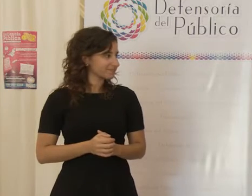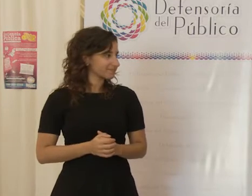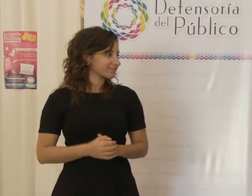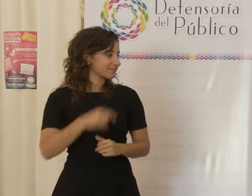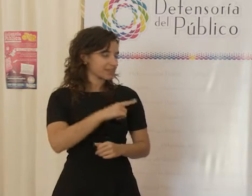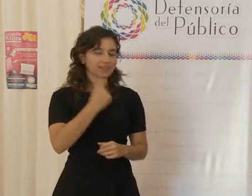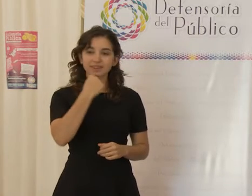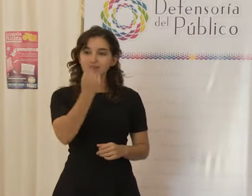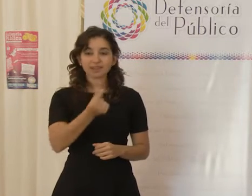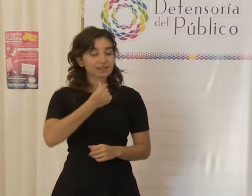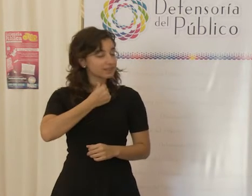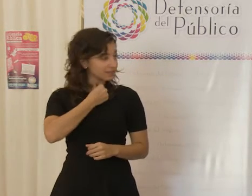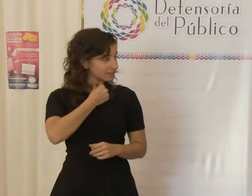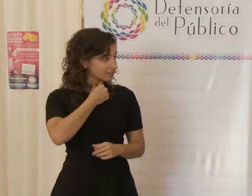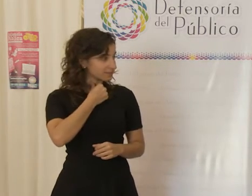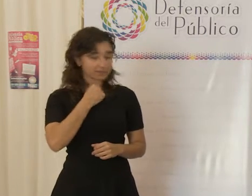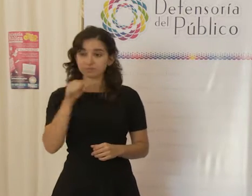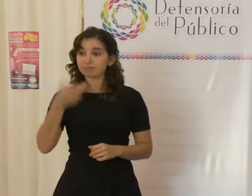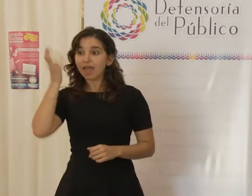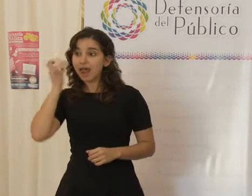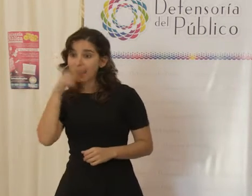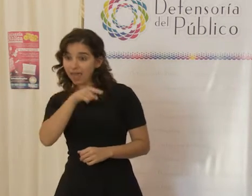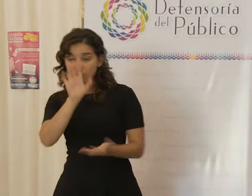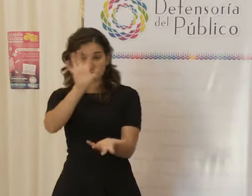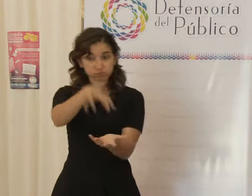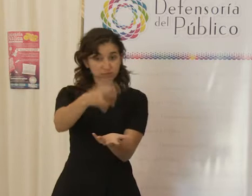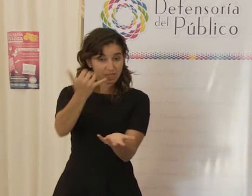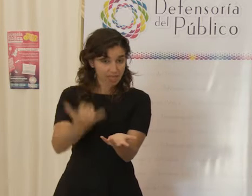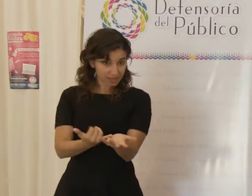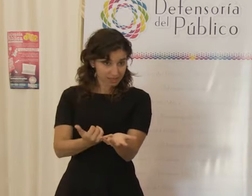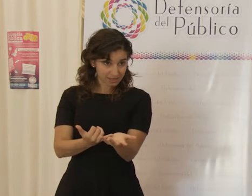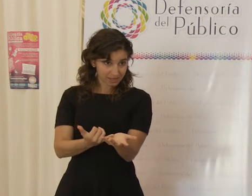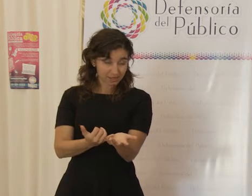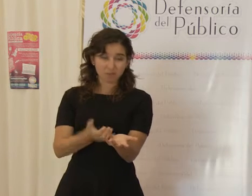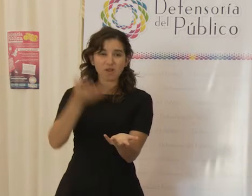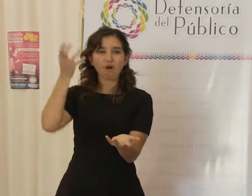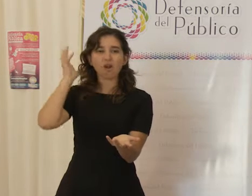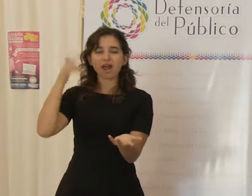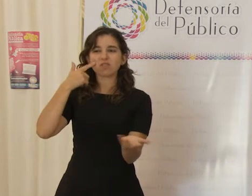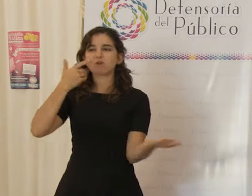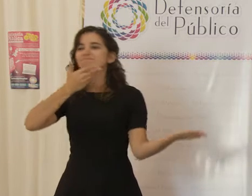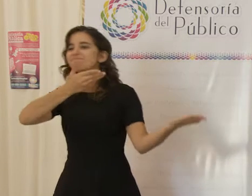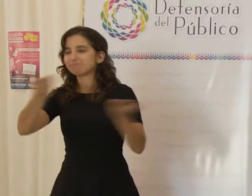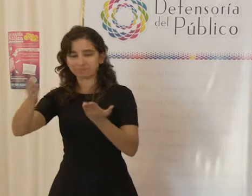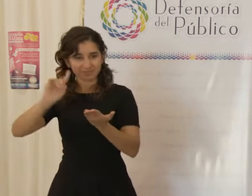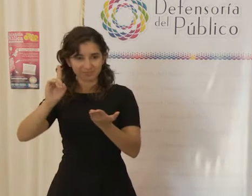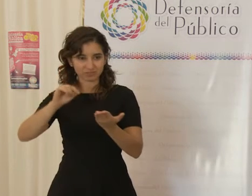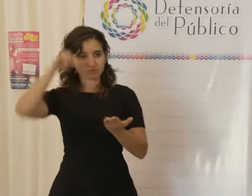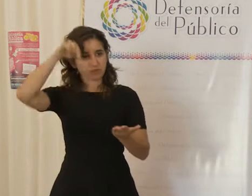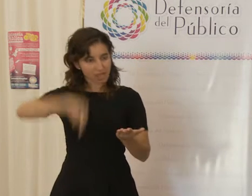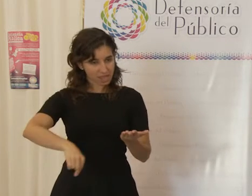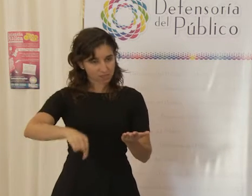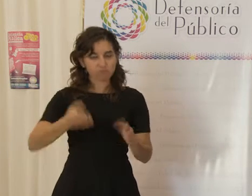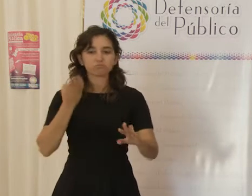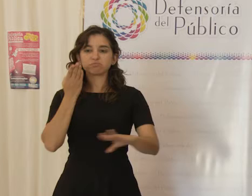decirles que Bueno o sea nosotros Contamos con una radio pero como dicen no salimos al aire y por eso es lo que reclamamos